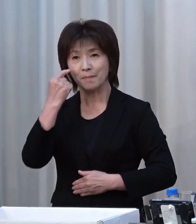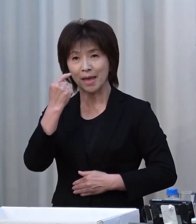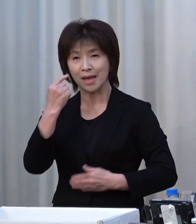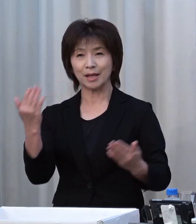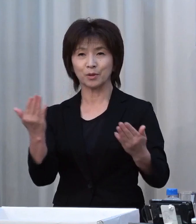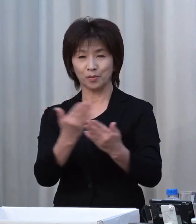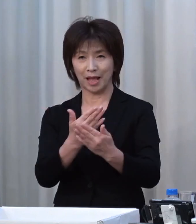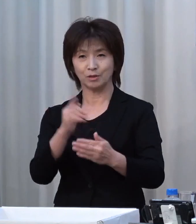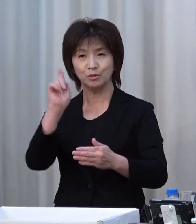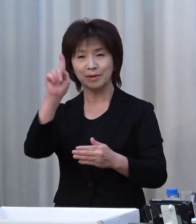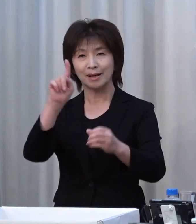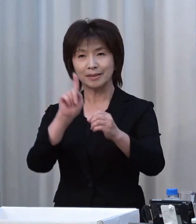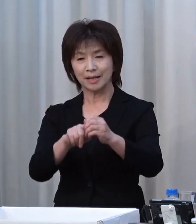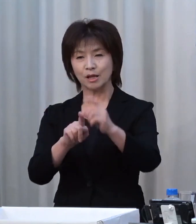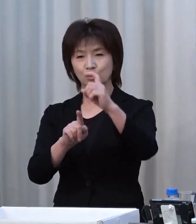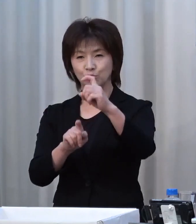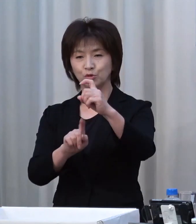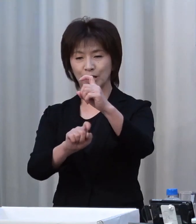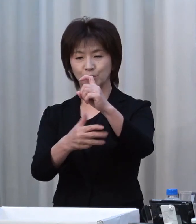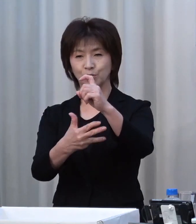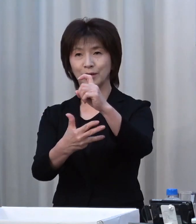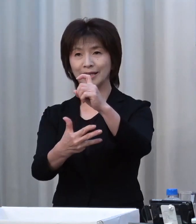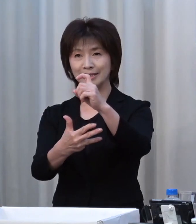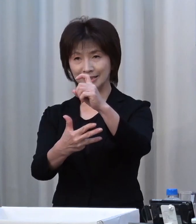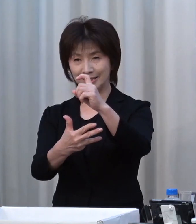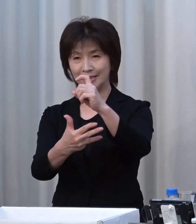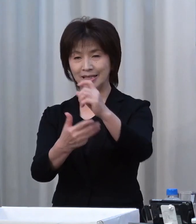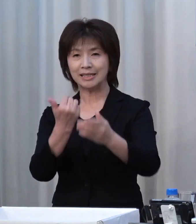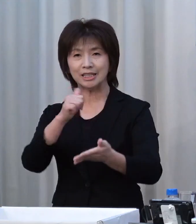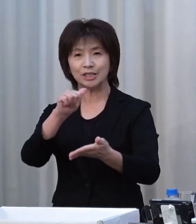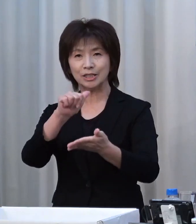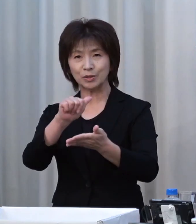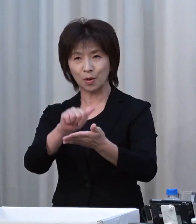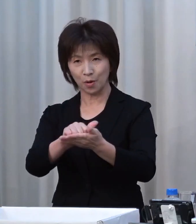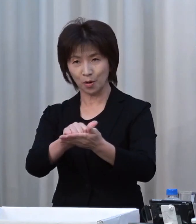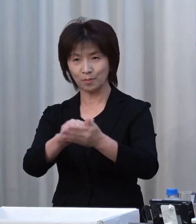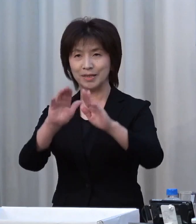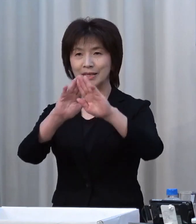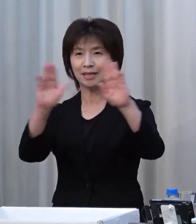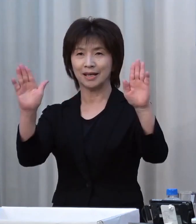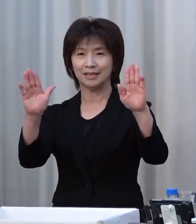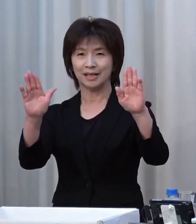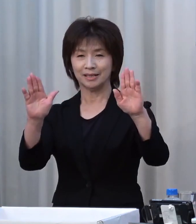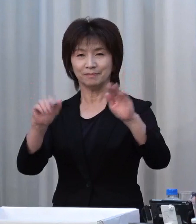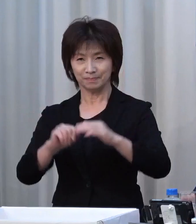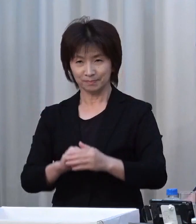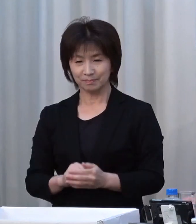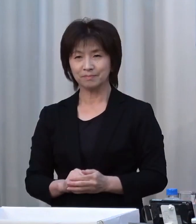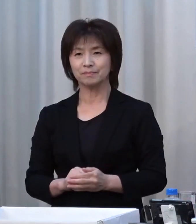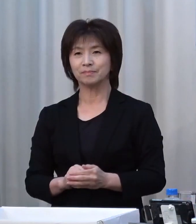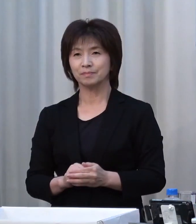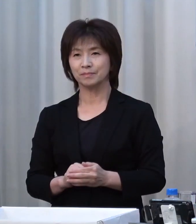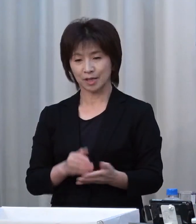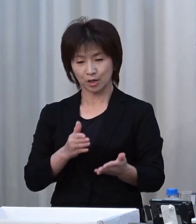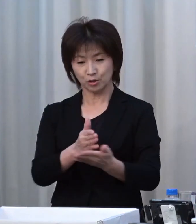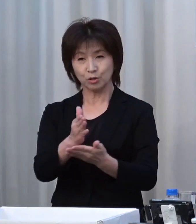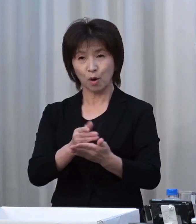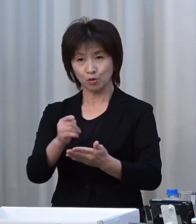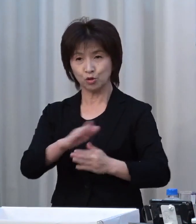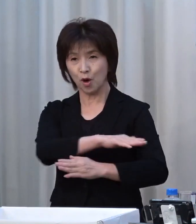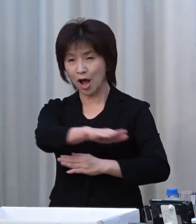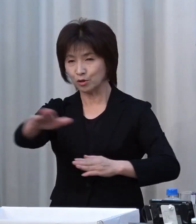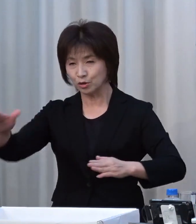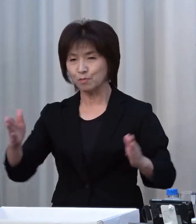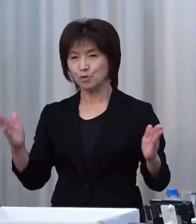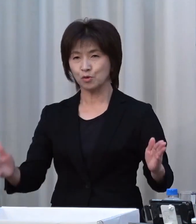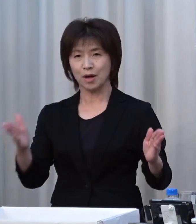は来年10月18日日曜日に開催をいたします。種目はフルマラソン、ハーフマ